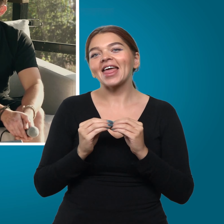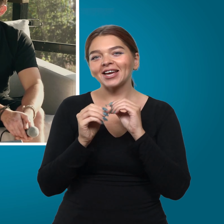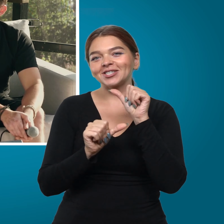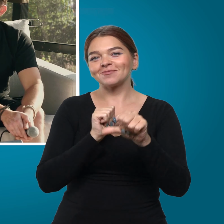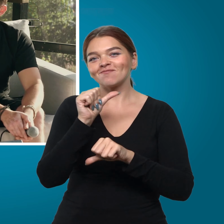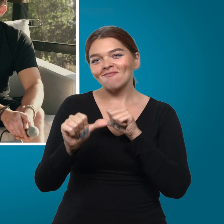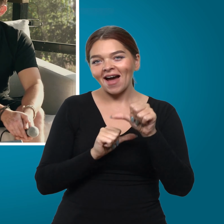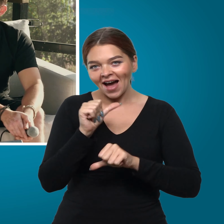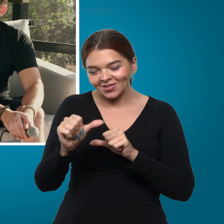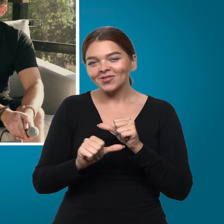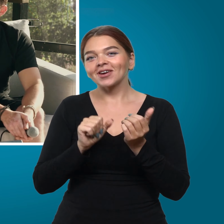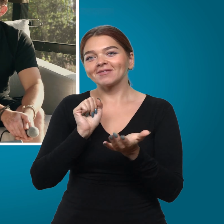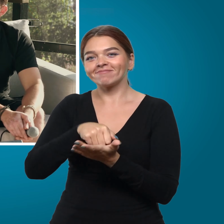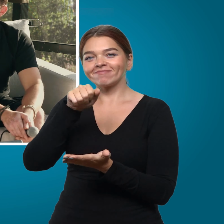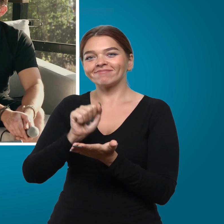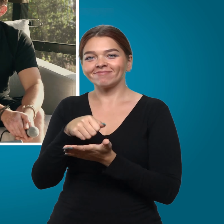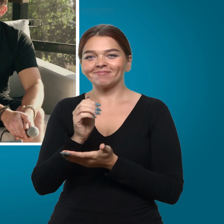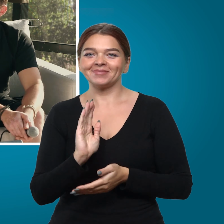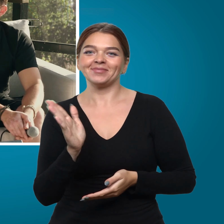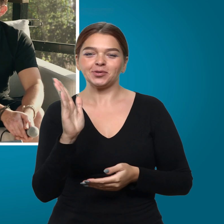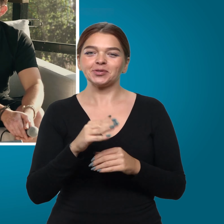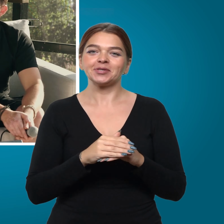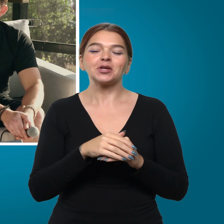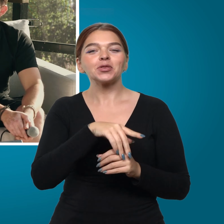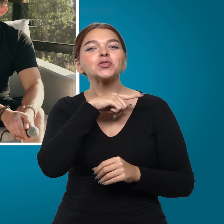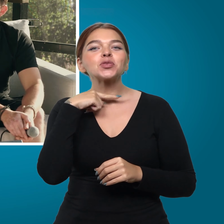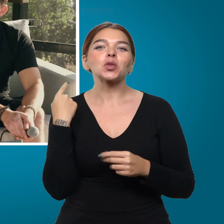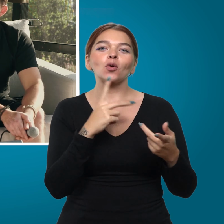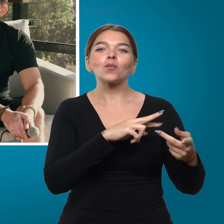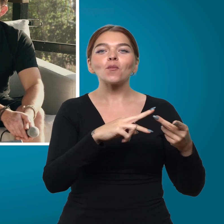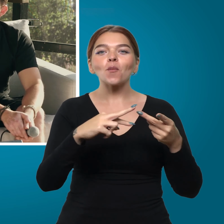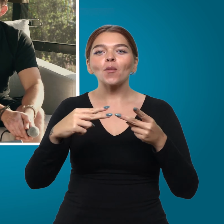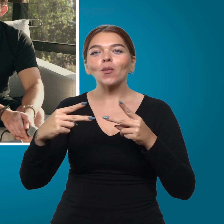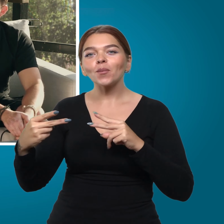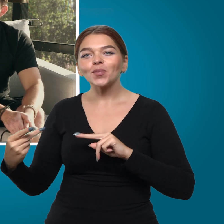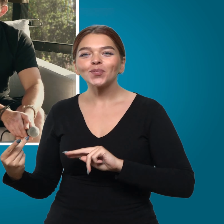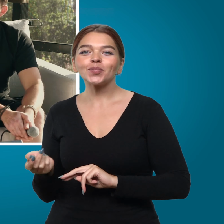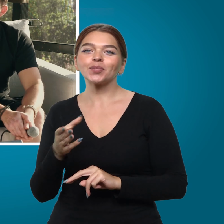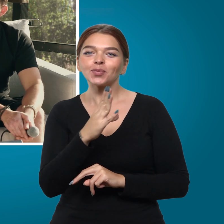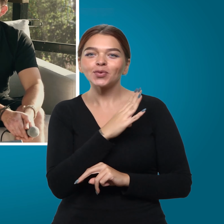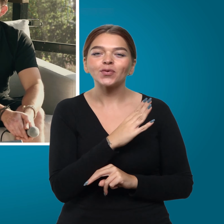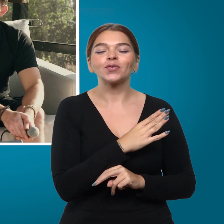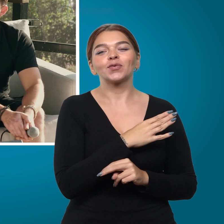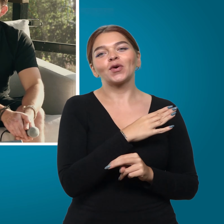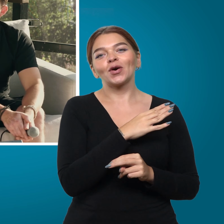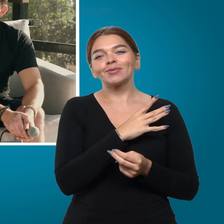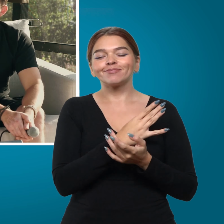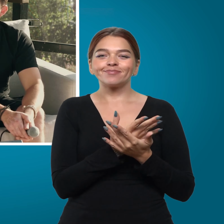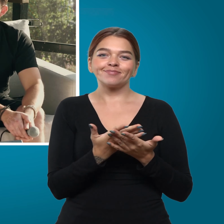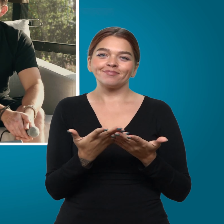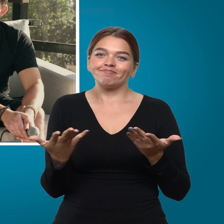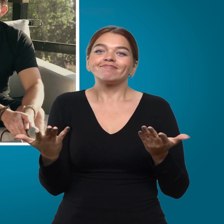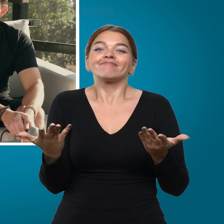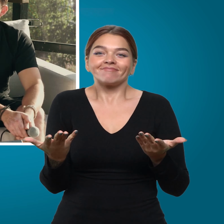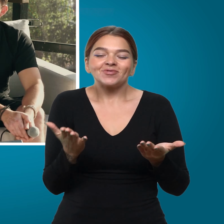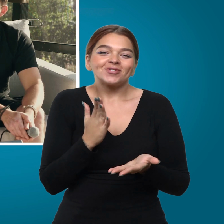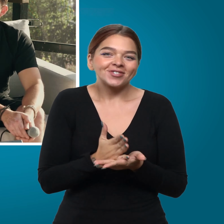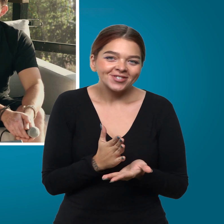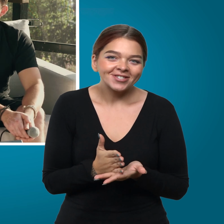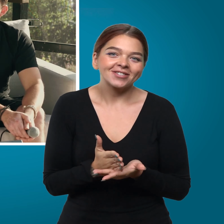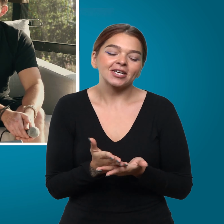tiesiog istorijai prireikė kažkur plius minus 10 metų, kad jinai išvystų dienos šviesą. Jinai išgyveno labai daug